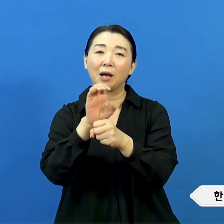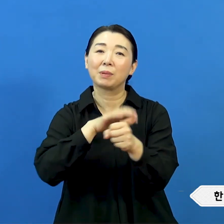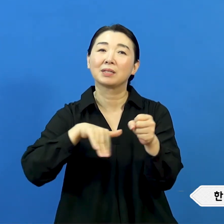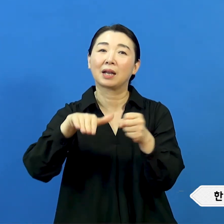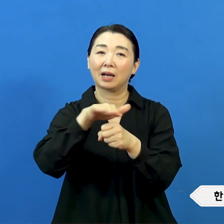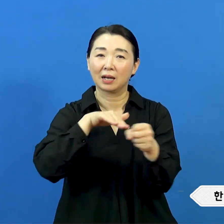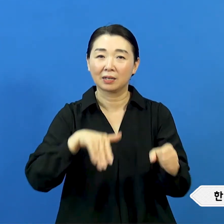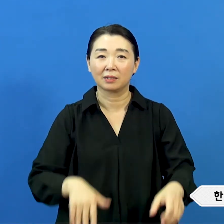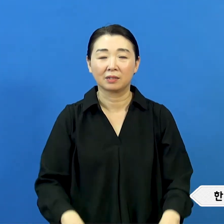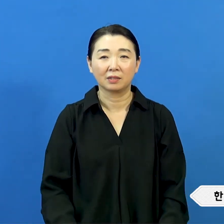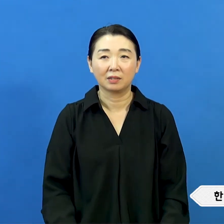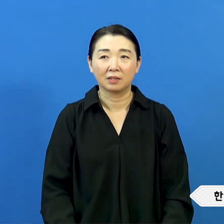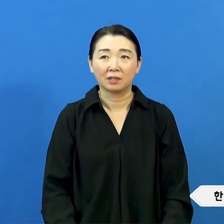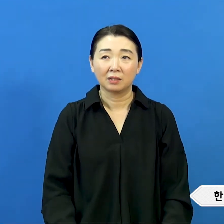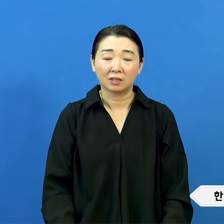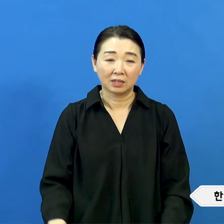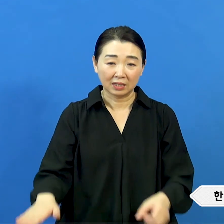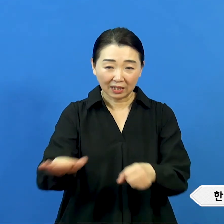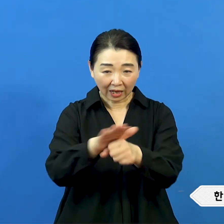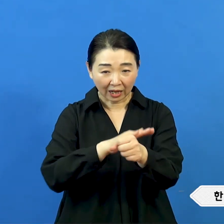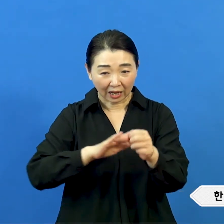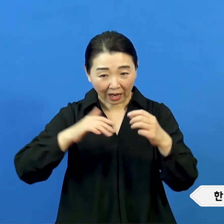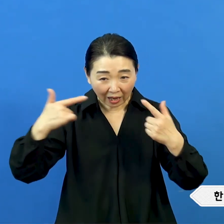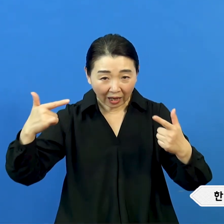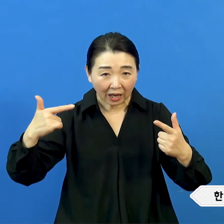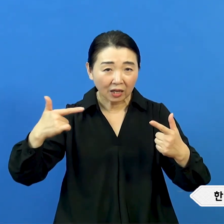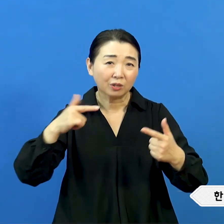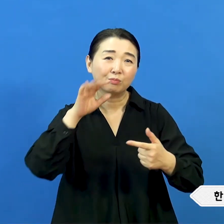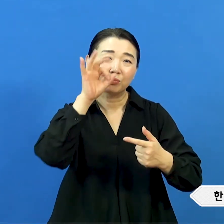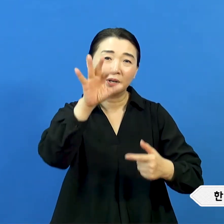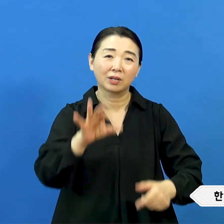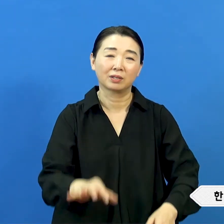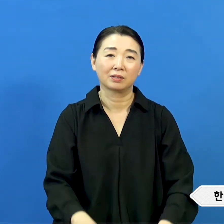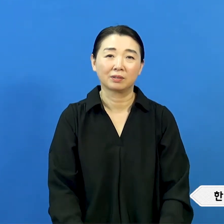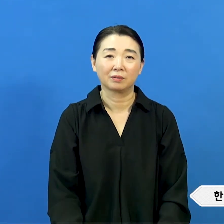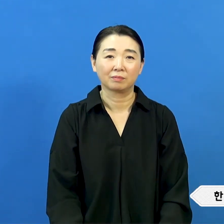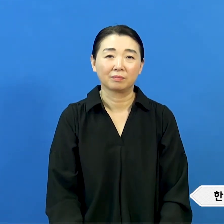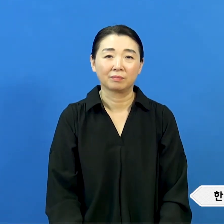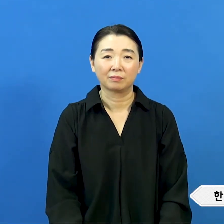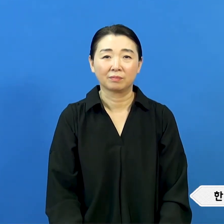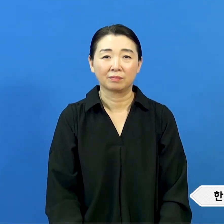사랑, 그 사랑이 아니면 그건 할 수 없는 일입니다.